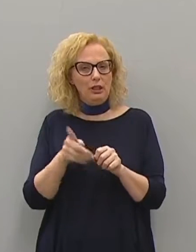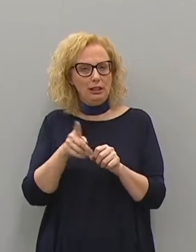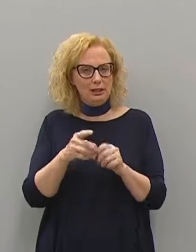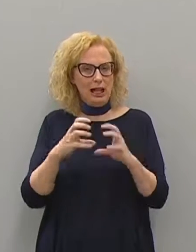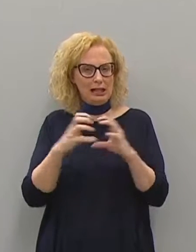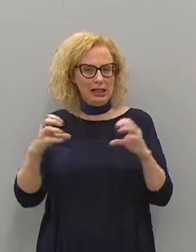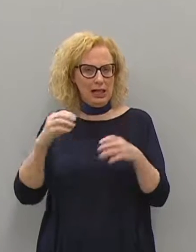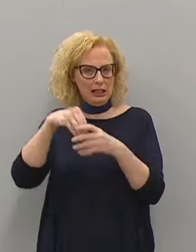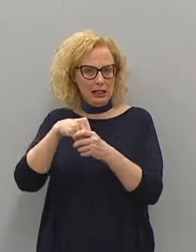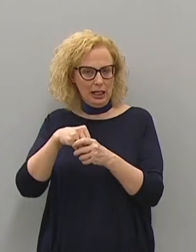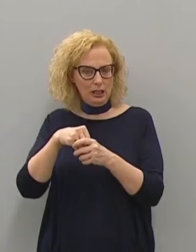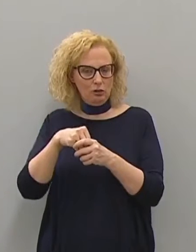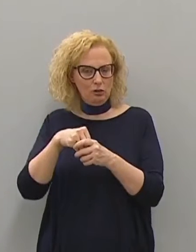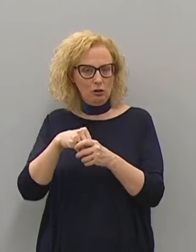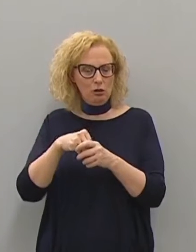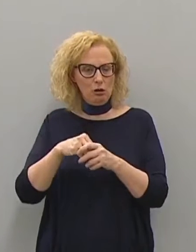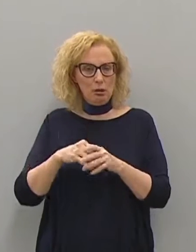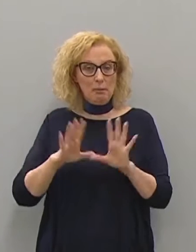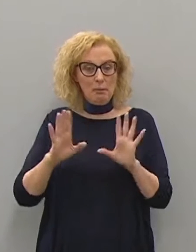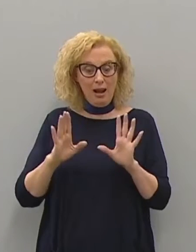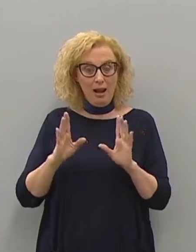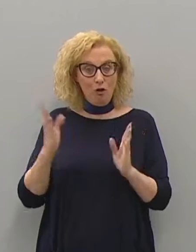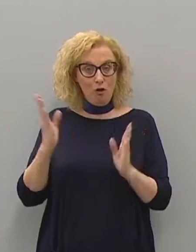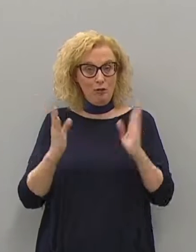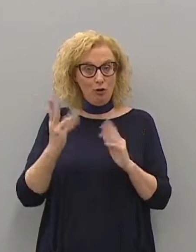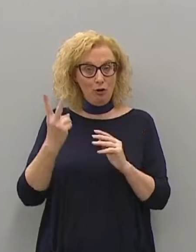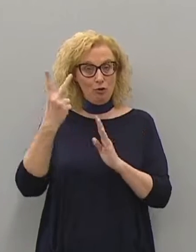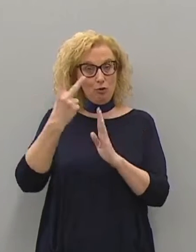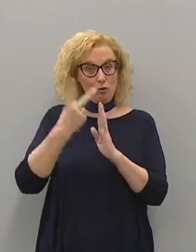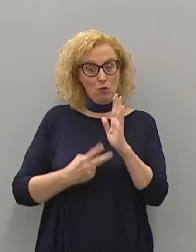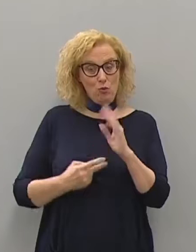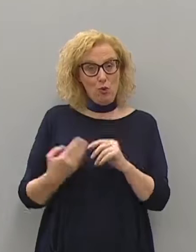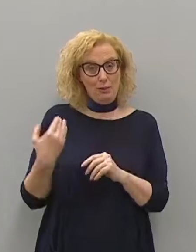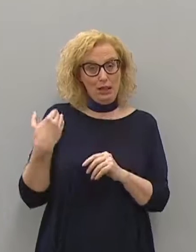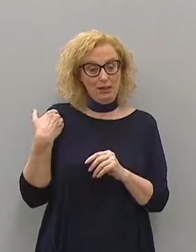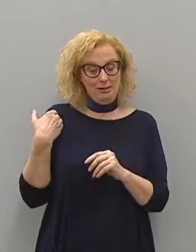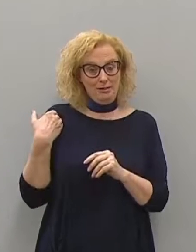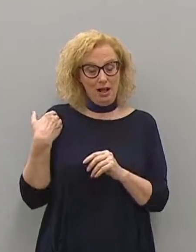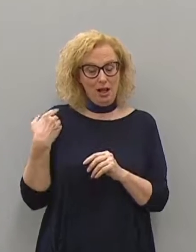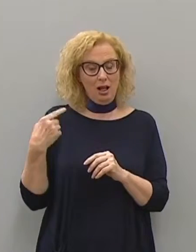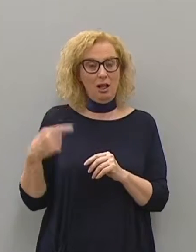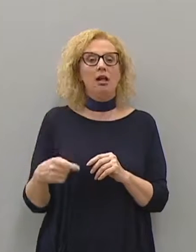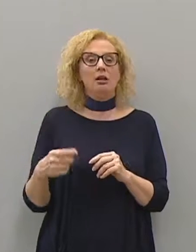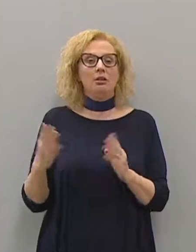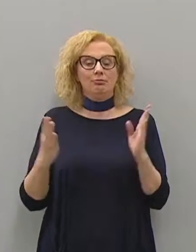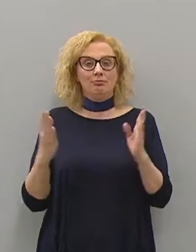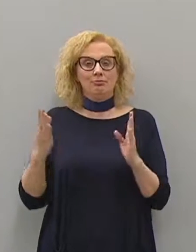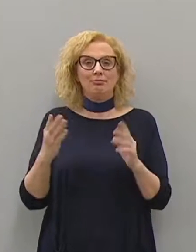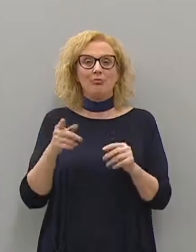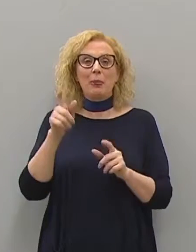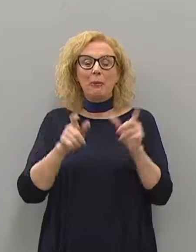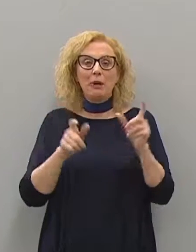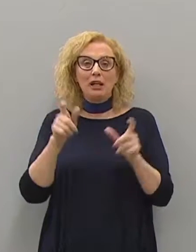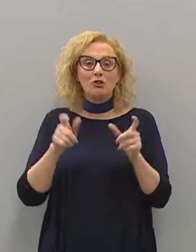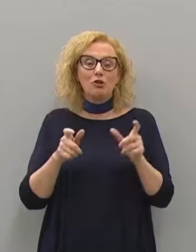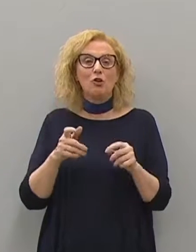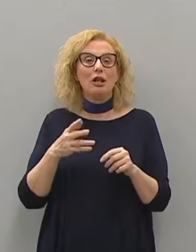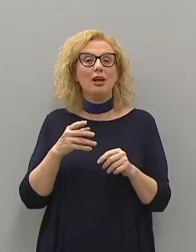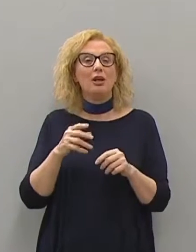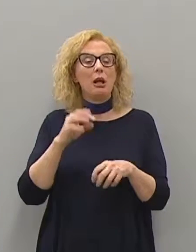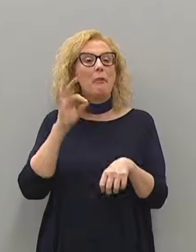ma è evidente che rispetto a due mesi fa grazie delle tragedie di coloro che sono positivi ci preoccupano